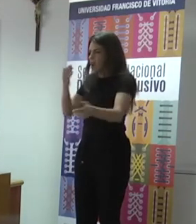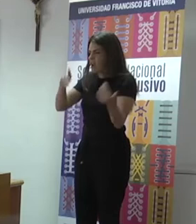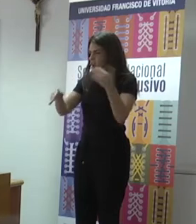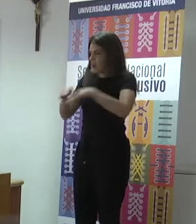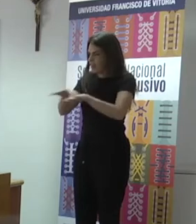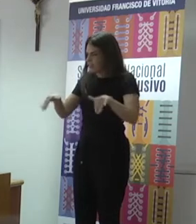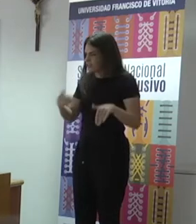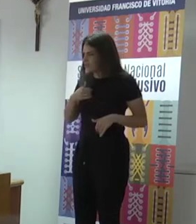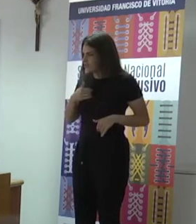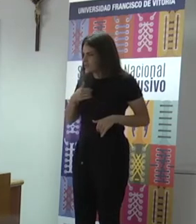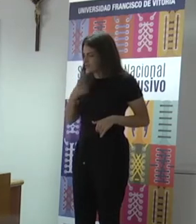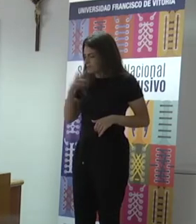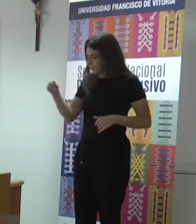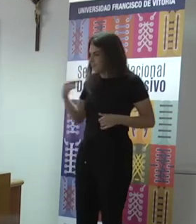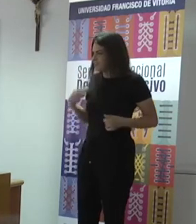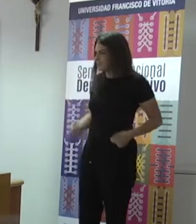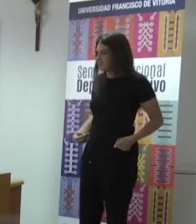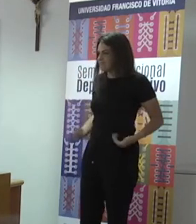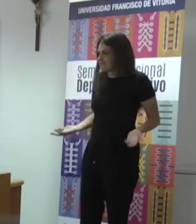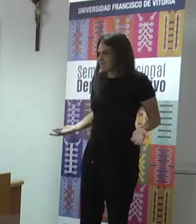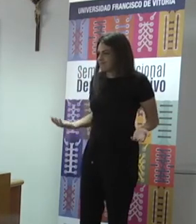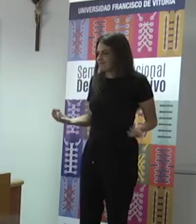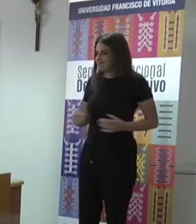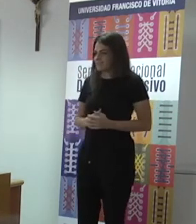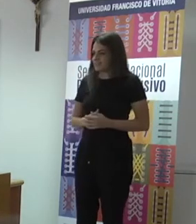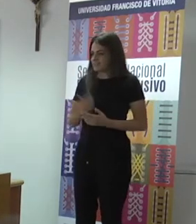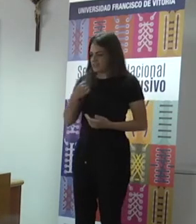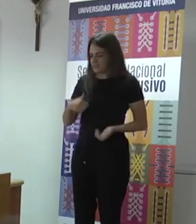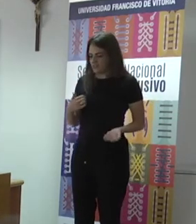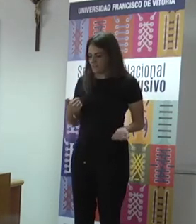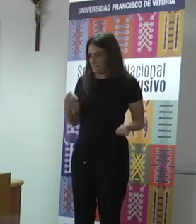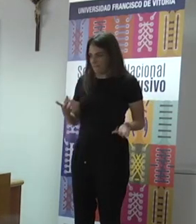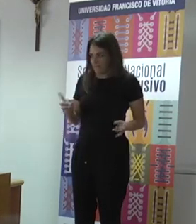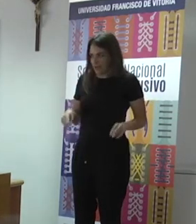dije, pero tú me has visto, estoy pachope.